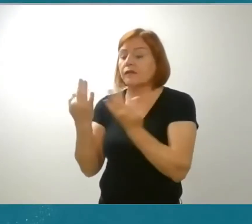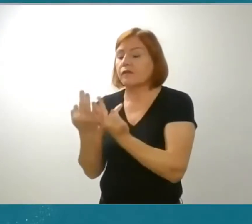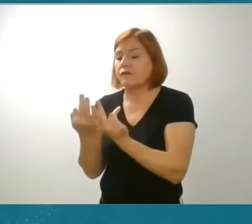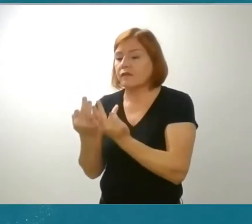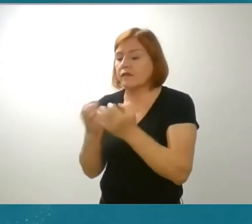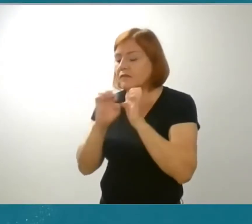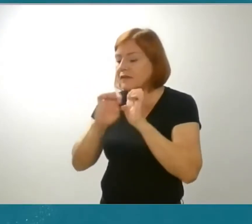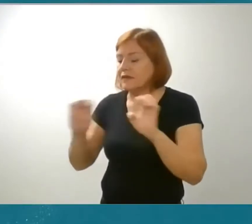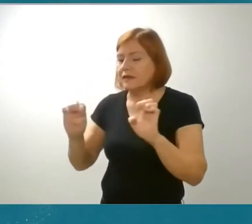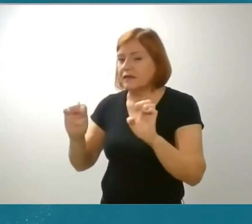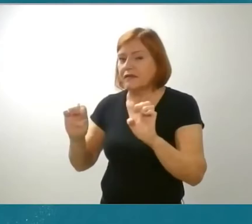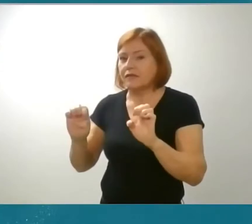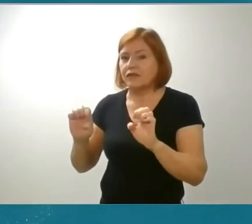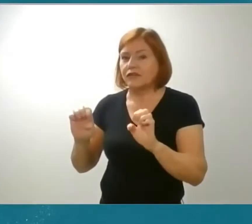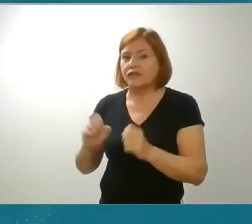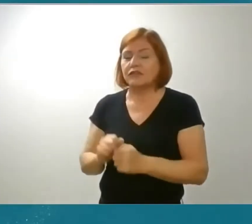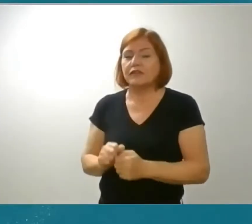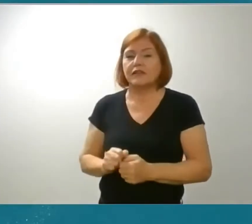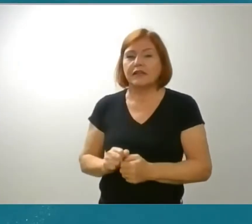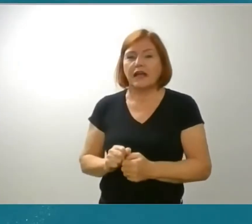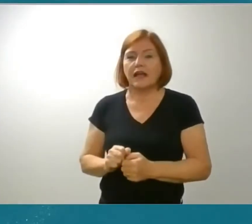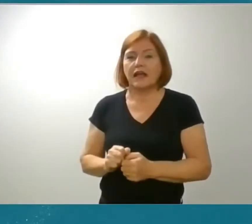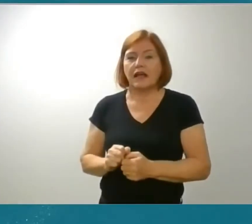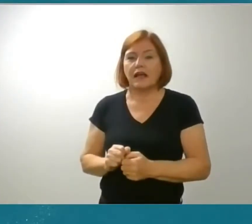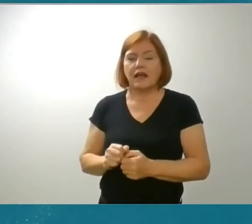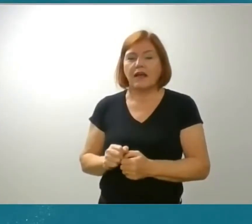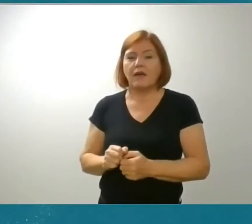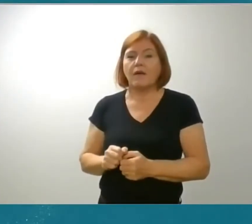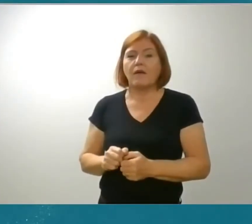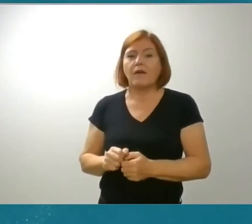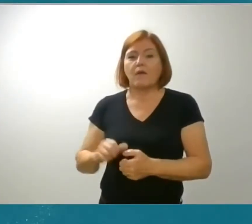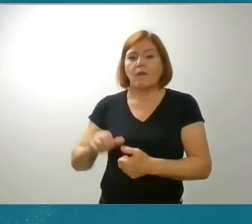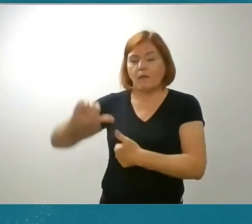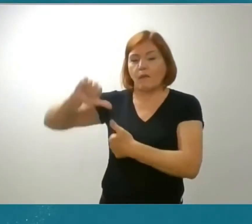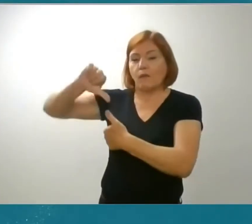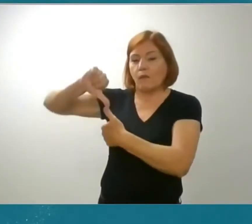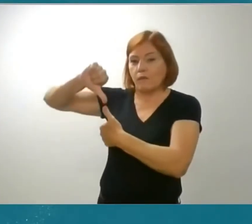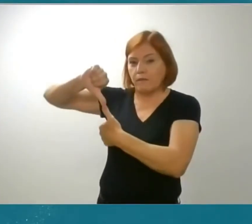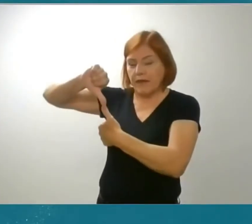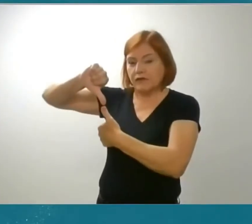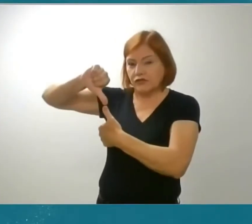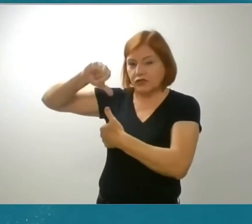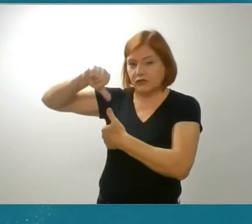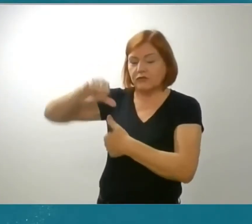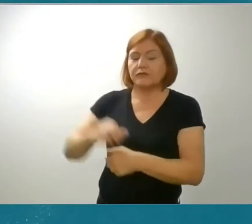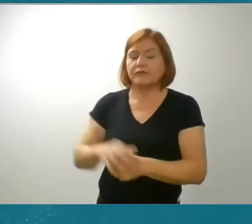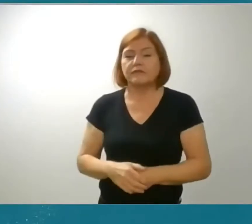ali, comunhão com os irmãos ali, né, em todo o mundo, tal. Não. O